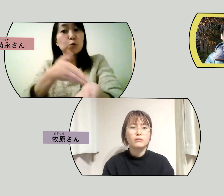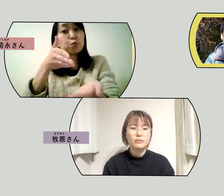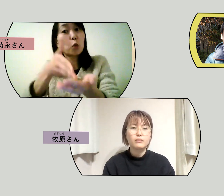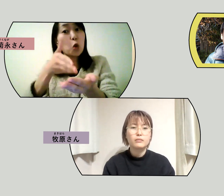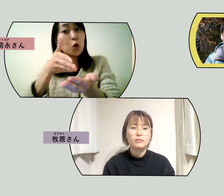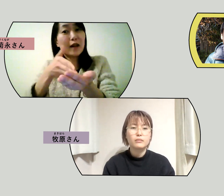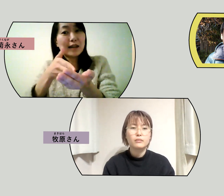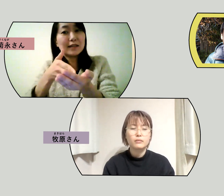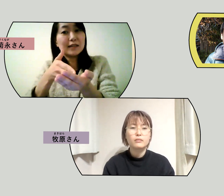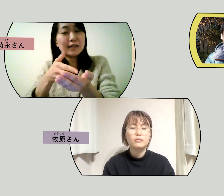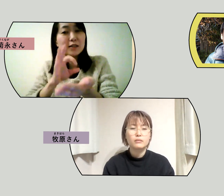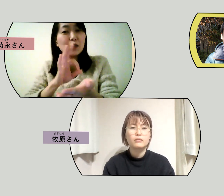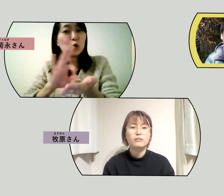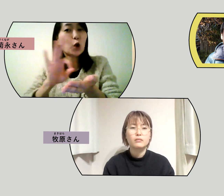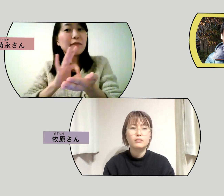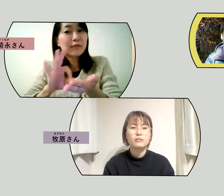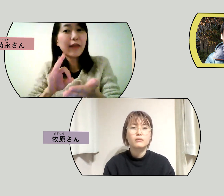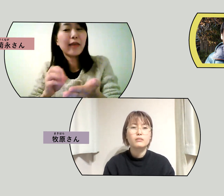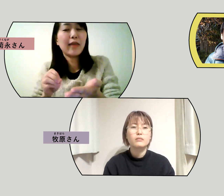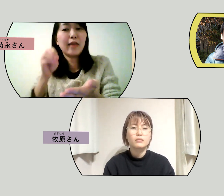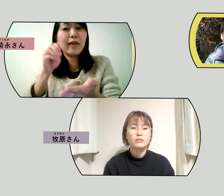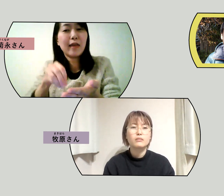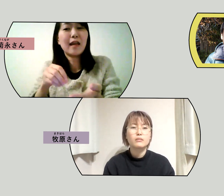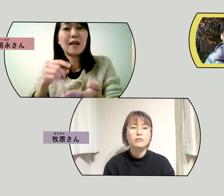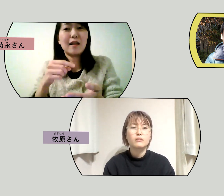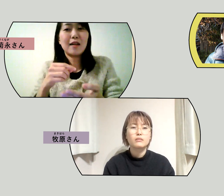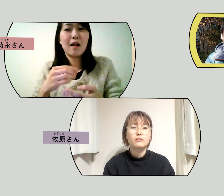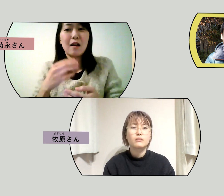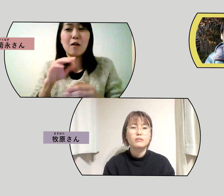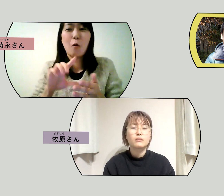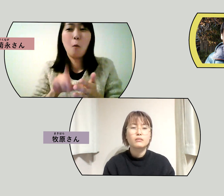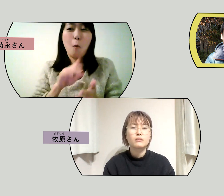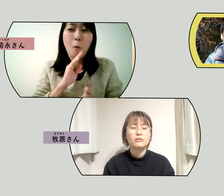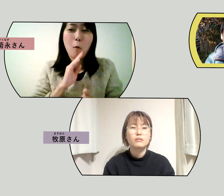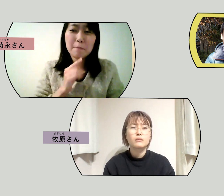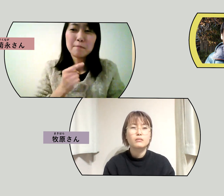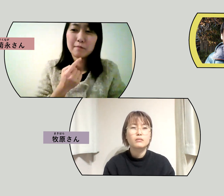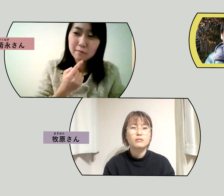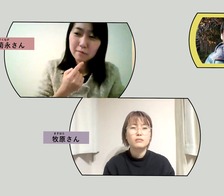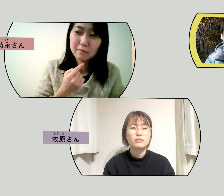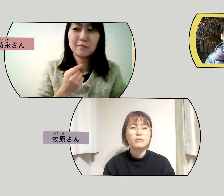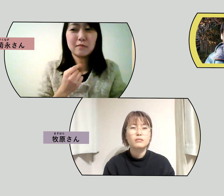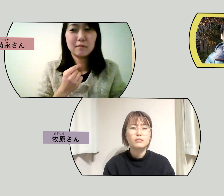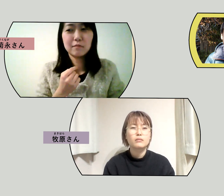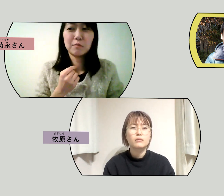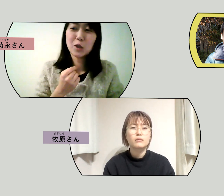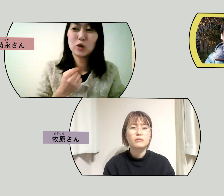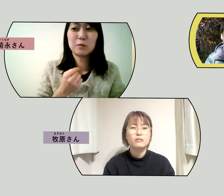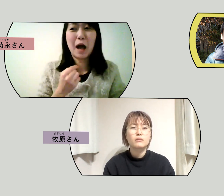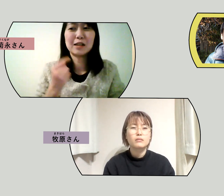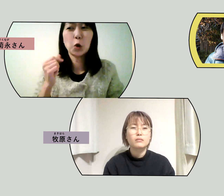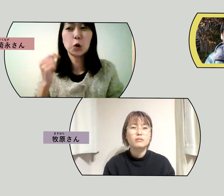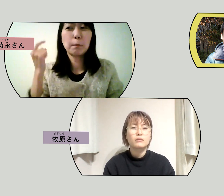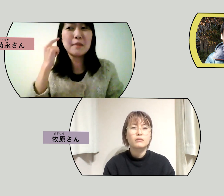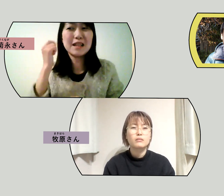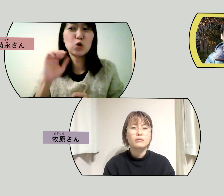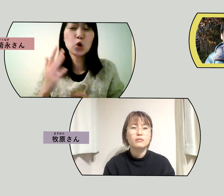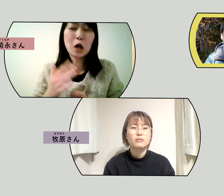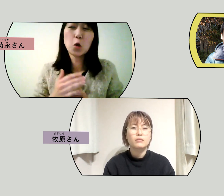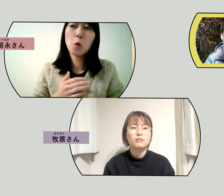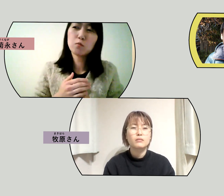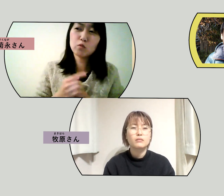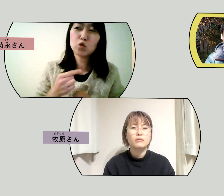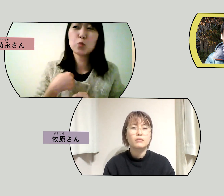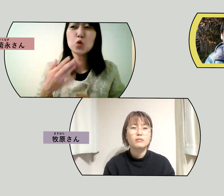ますその中でうまく物語を使って例えばは方言って耳にはする